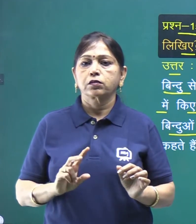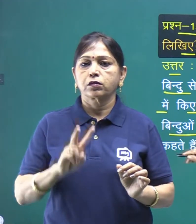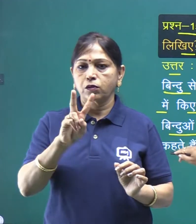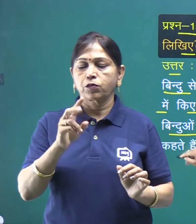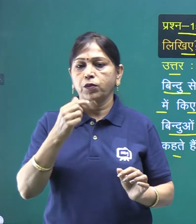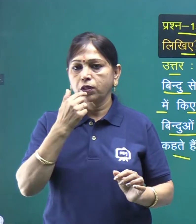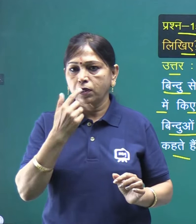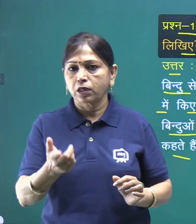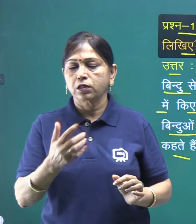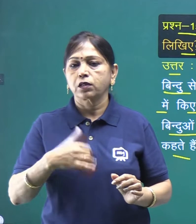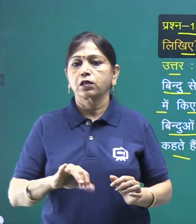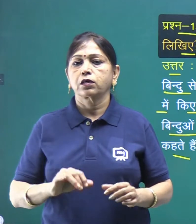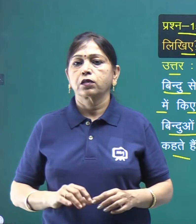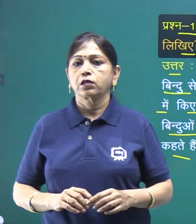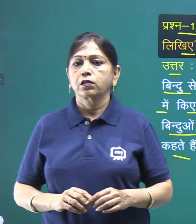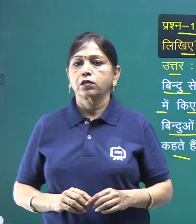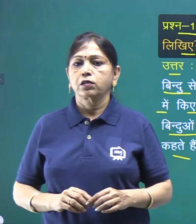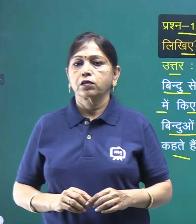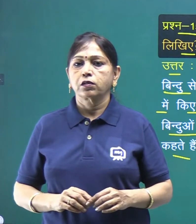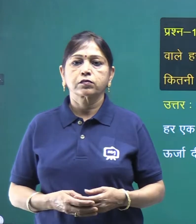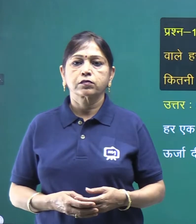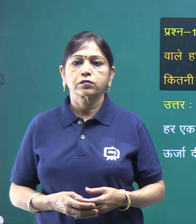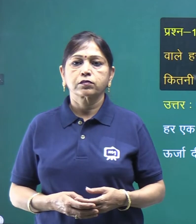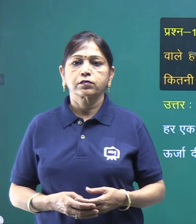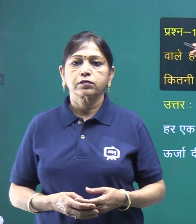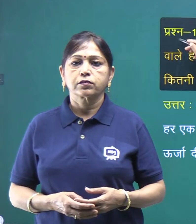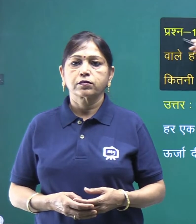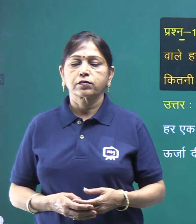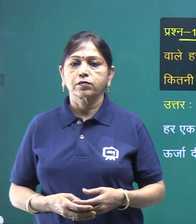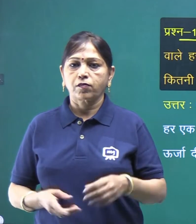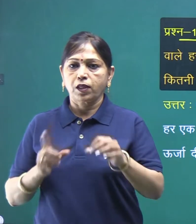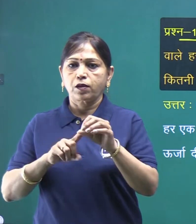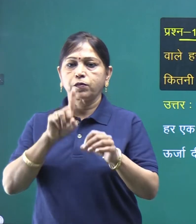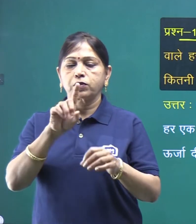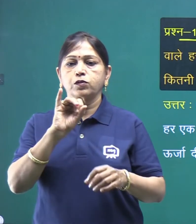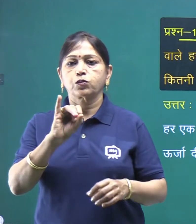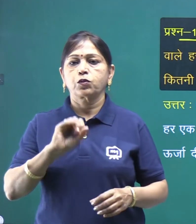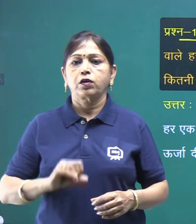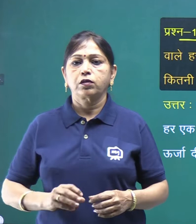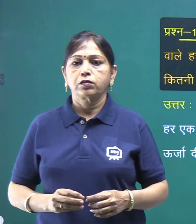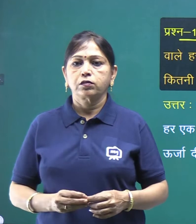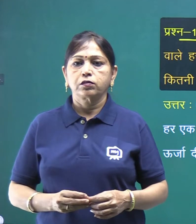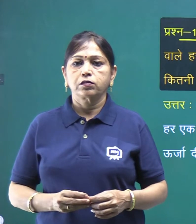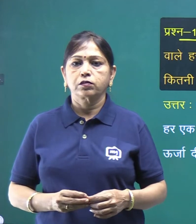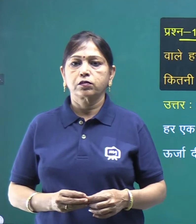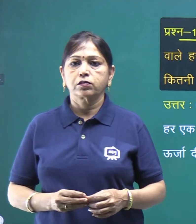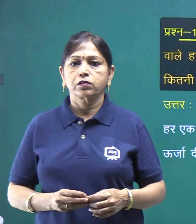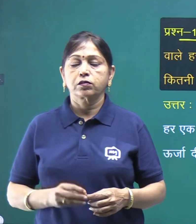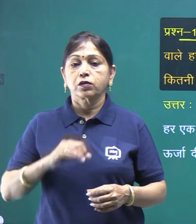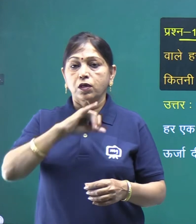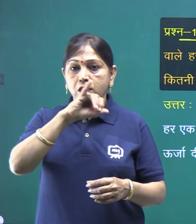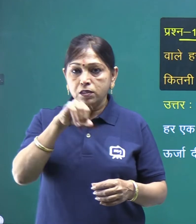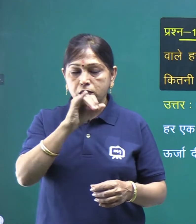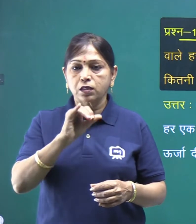विभवांतर कहते हैं। प्रश्न 16, 6 वोल्ट बैटरी से